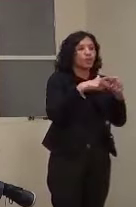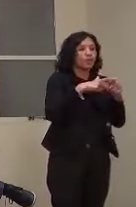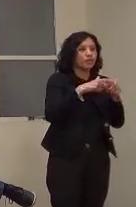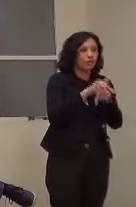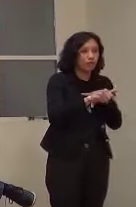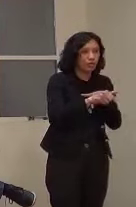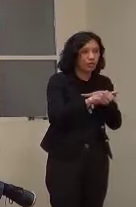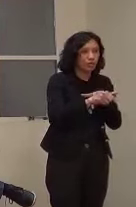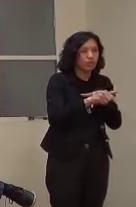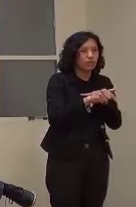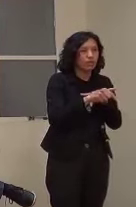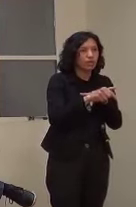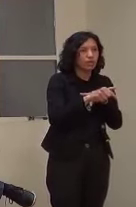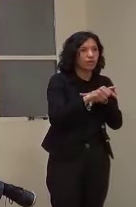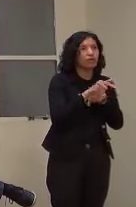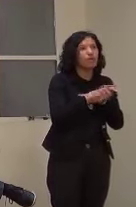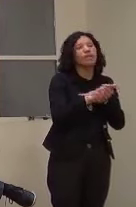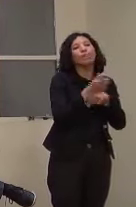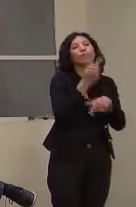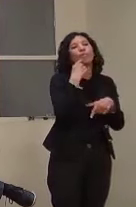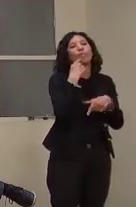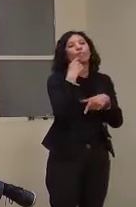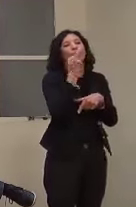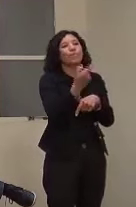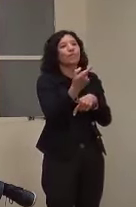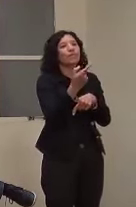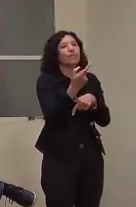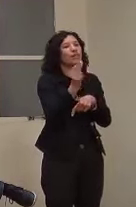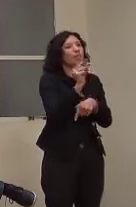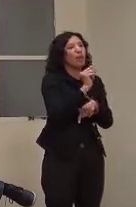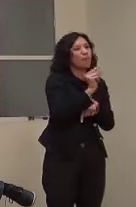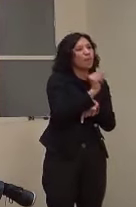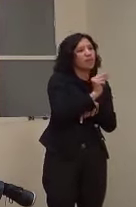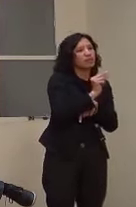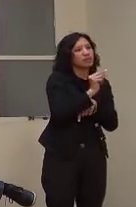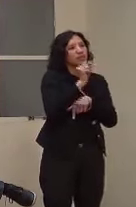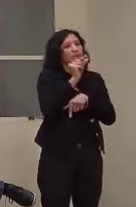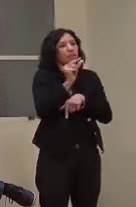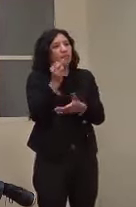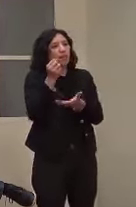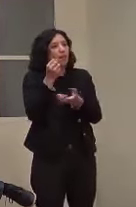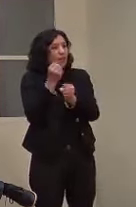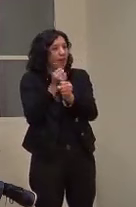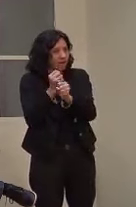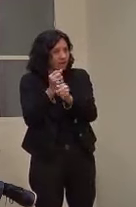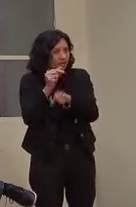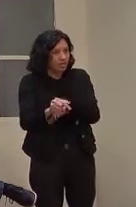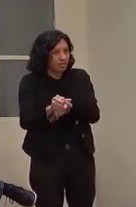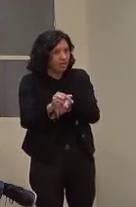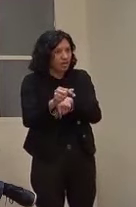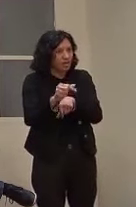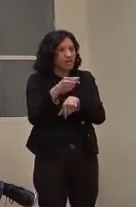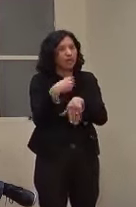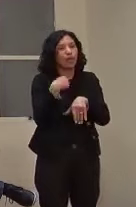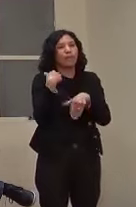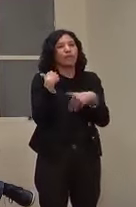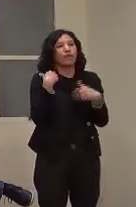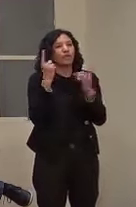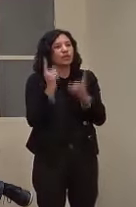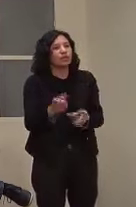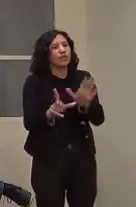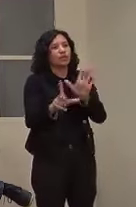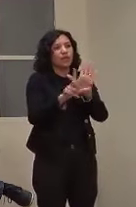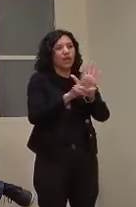conocido coloquialmente como si no tuvieran prestada su manito pero es cumplimentar con la ley de ética pública